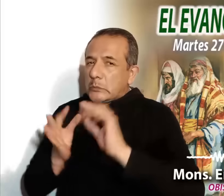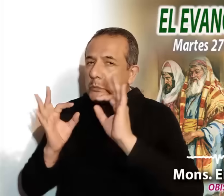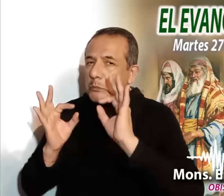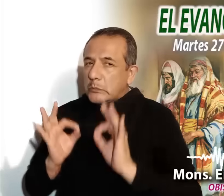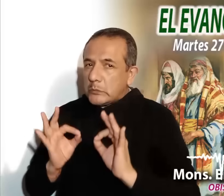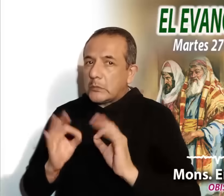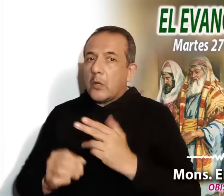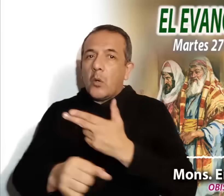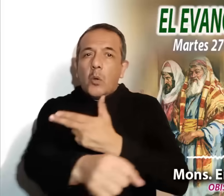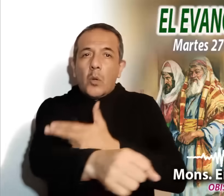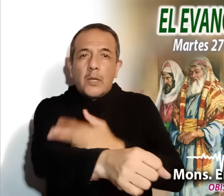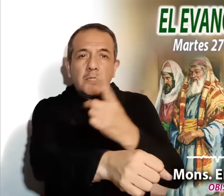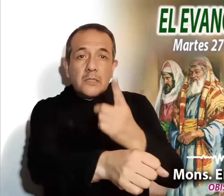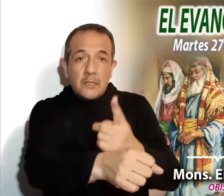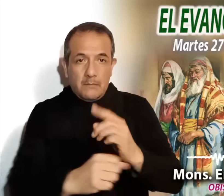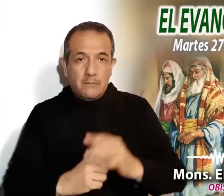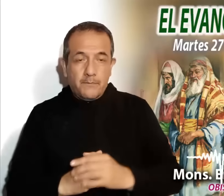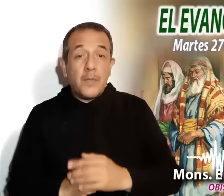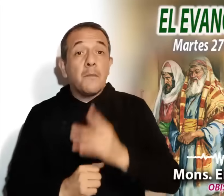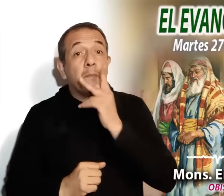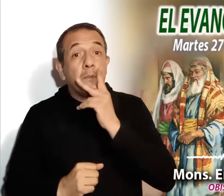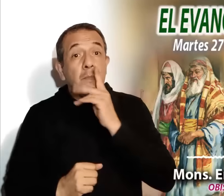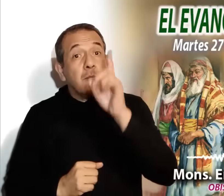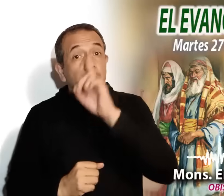suyos con toda honestidad.